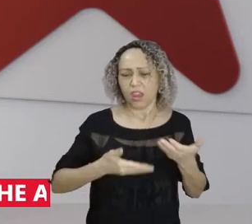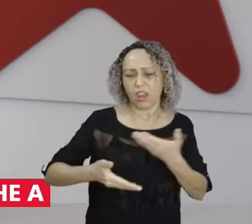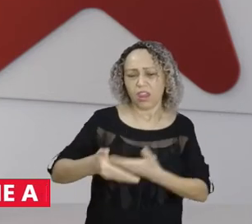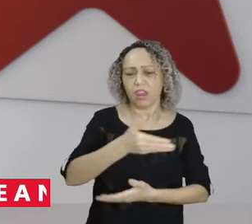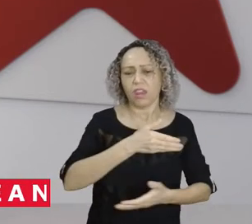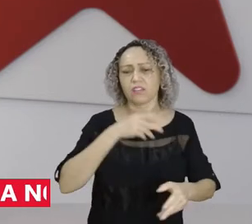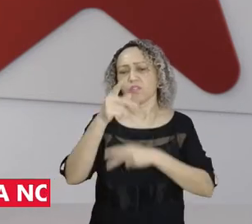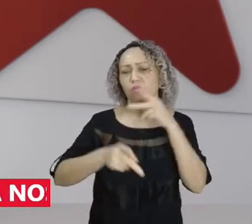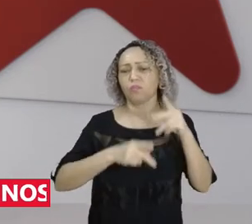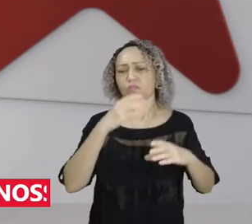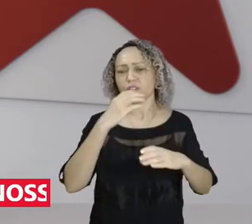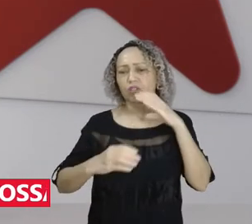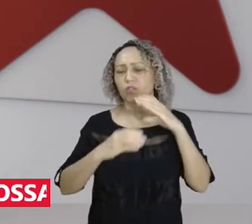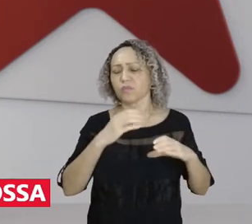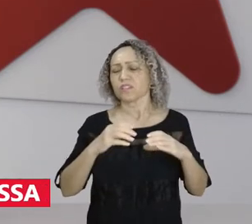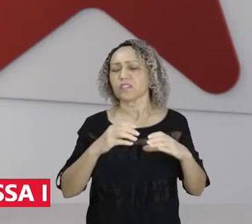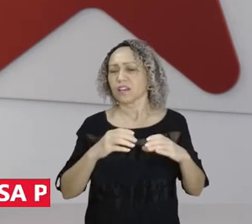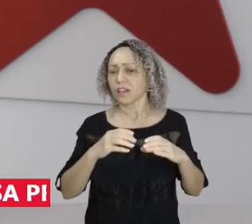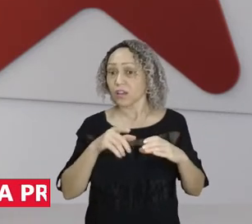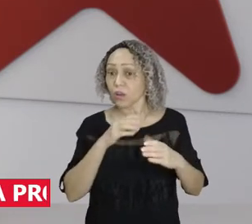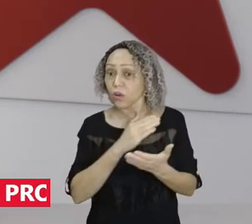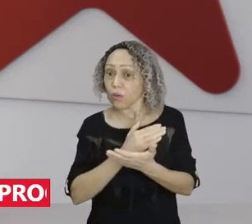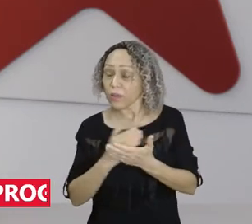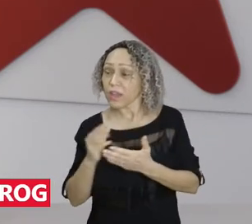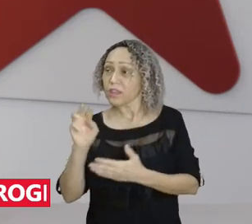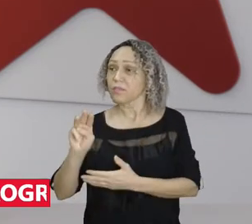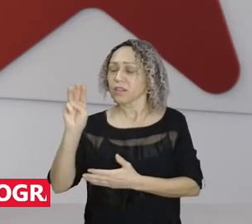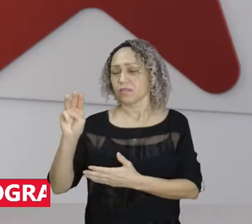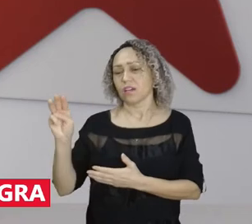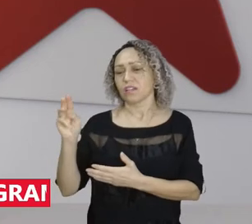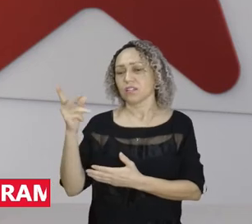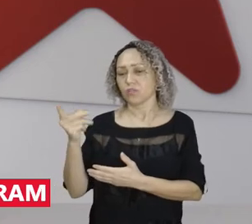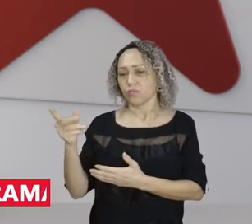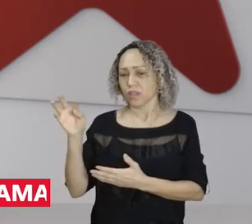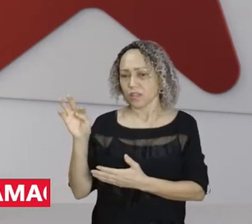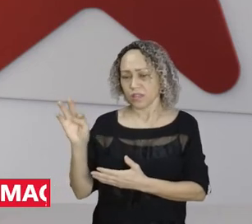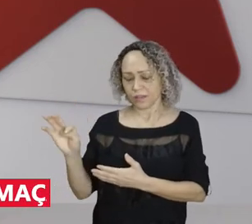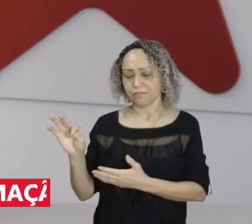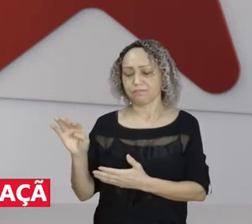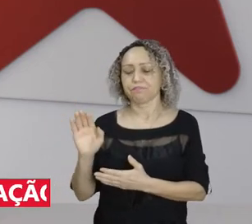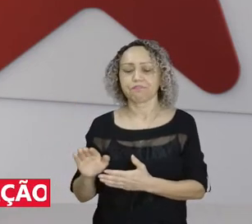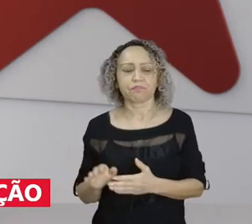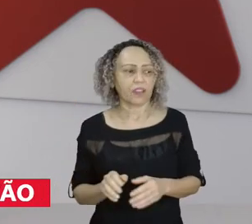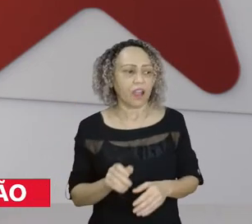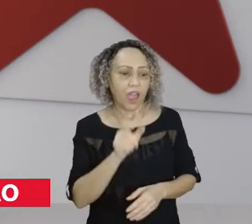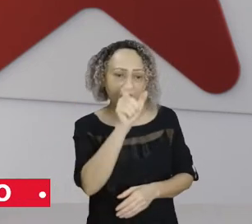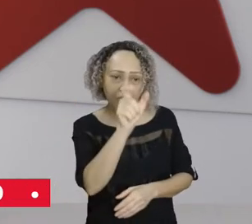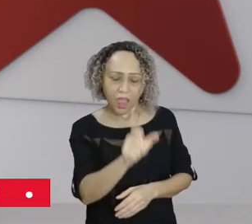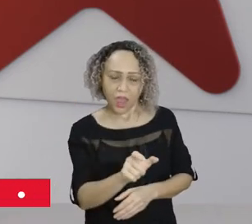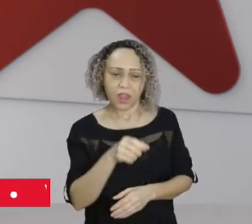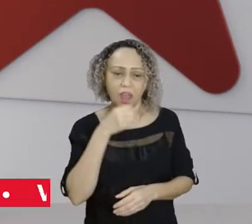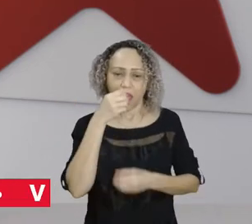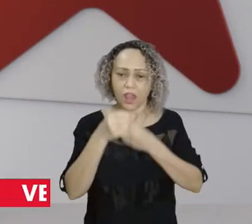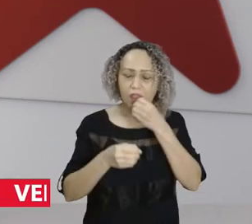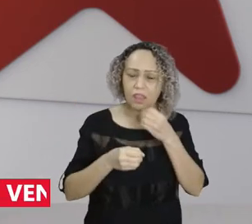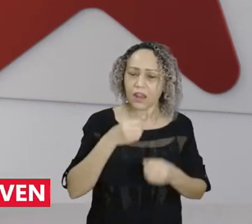sua jornada ali da Rede Povo pelo site do PT. E essa entrevista que o Fernando mencionou, do presidente, ao site UOL,